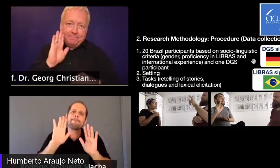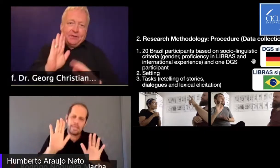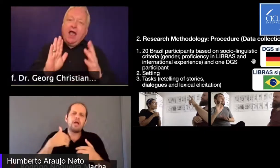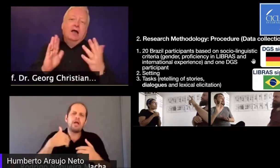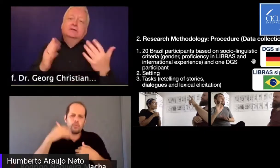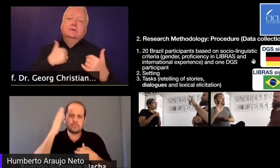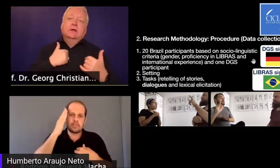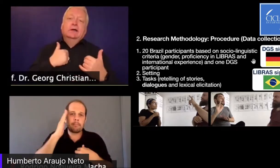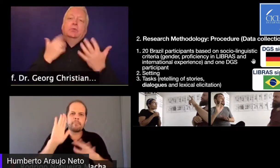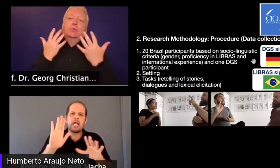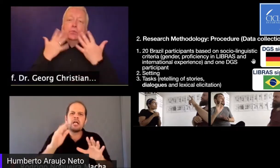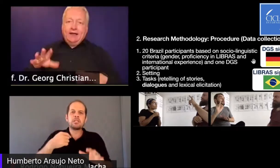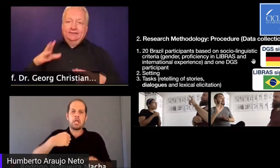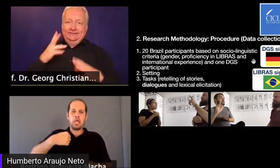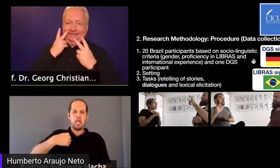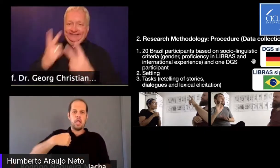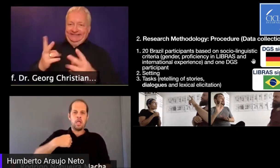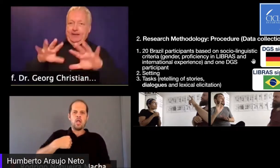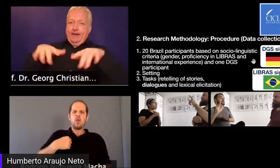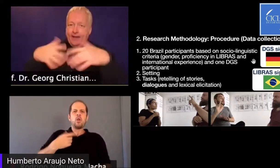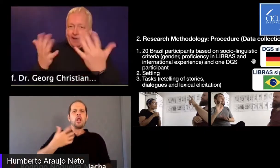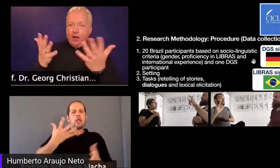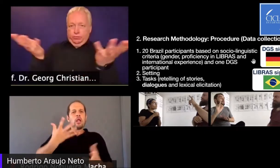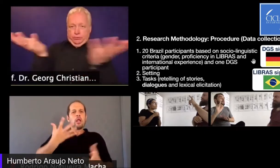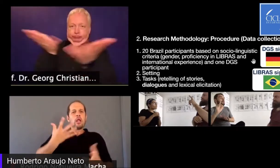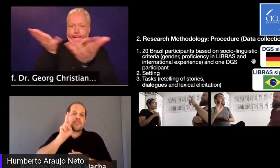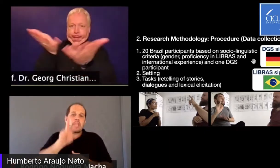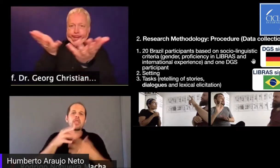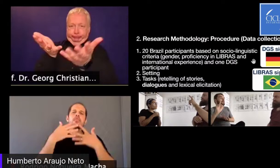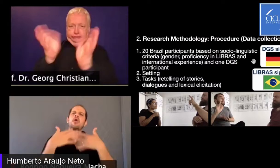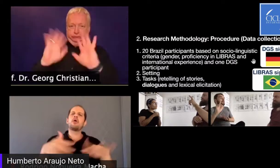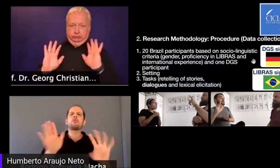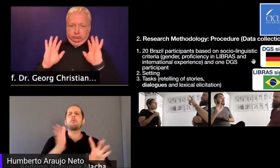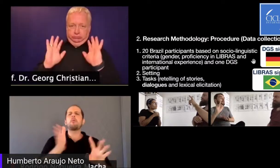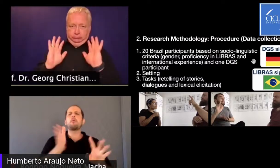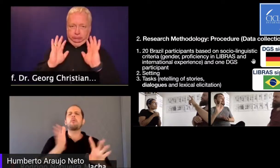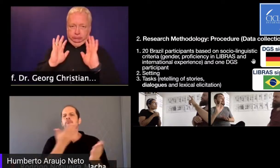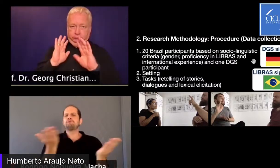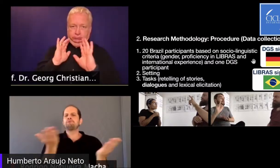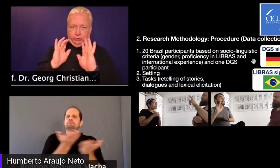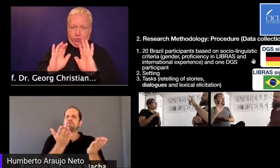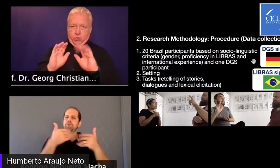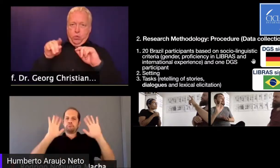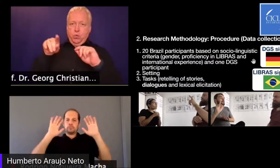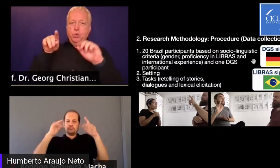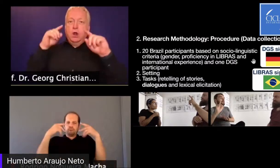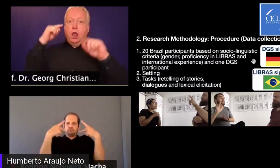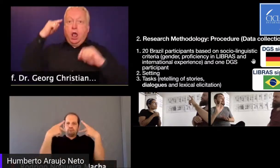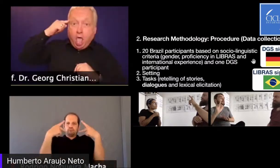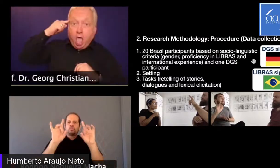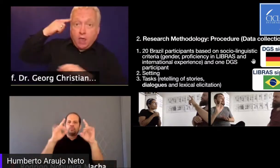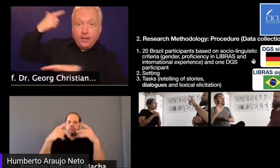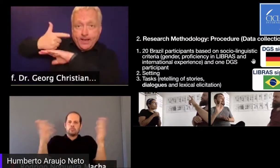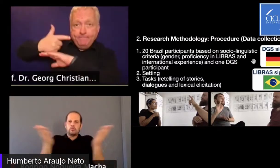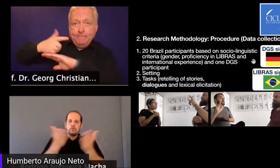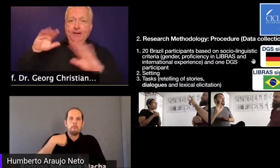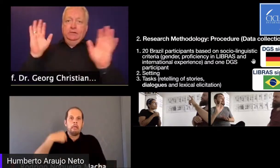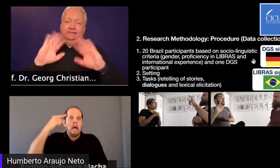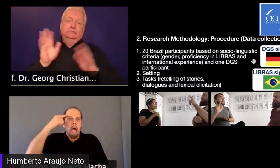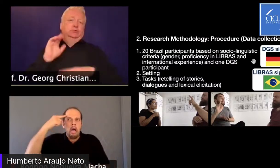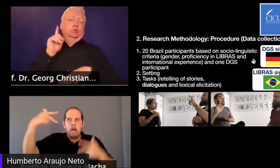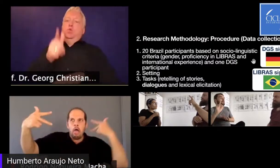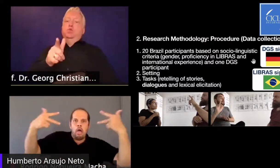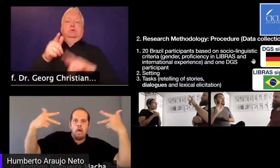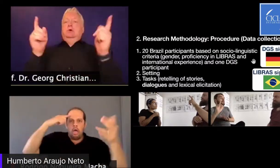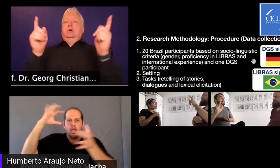espontâneo, a mais espontânea possível. Né, e que a interação pudesse fluir naturalmente